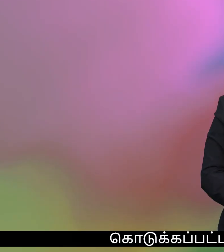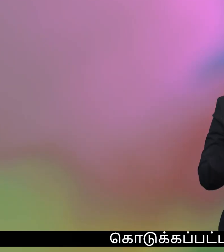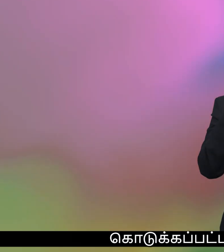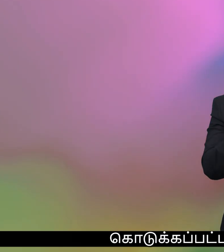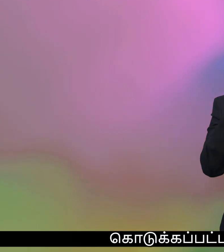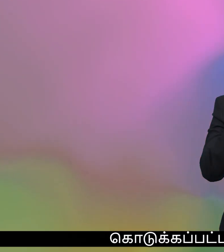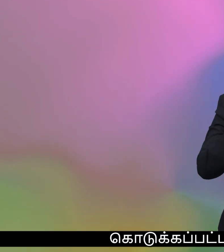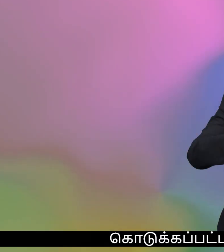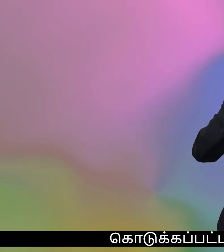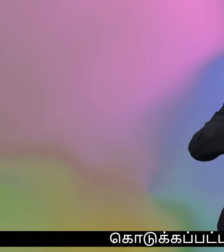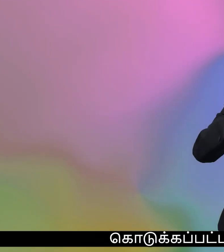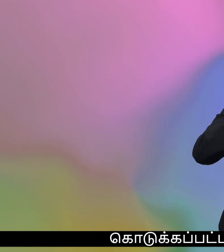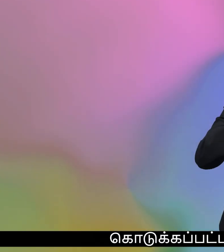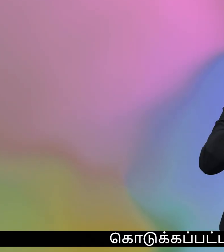கொடுக்கப்பட்ட பொருளுக்கு இது மாறிலி.